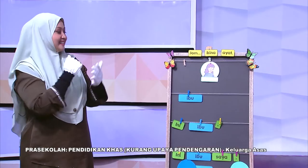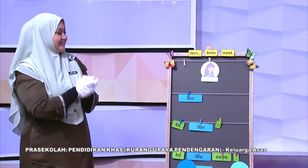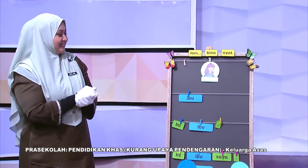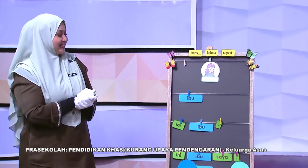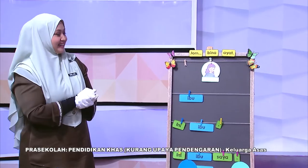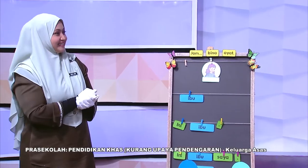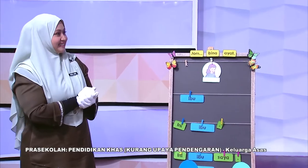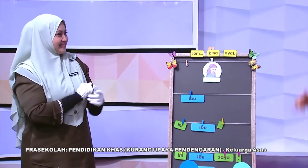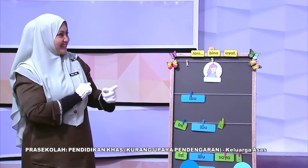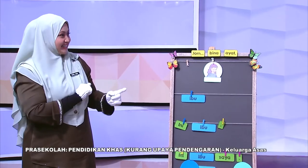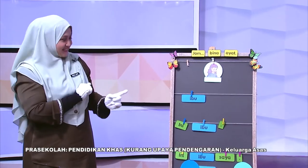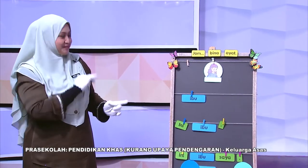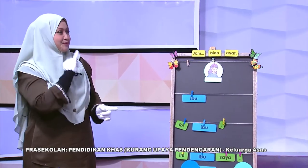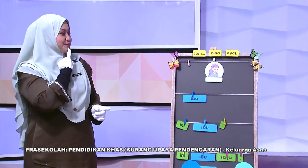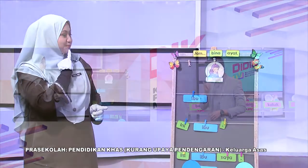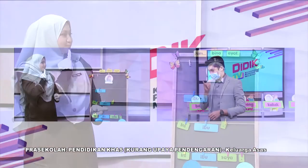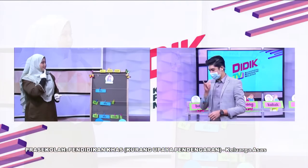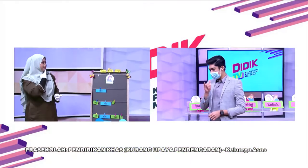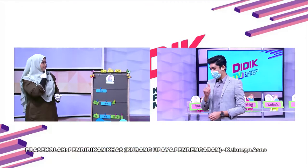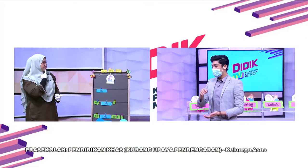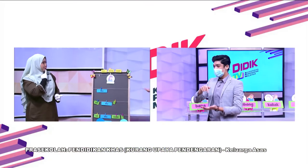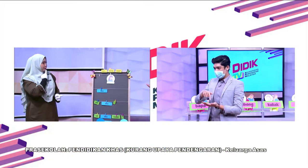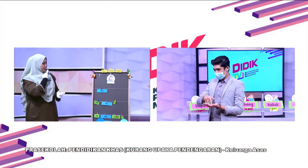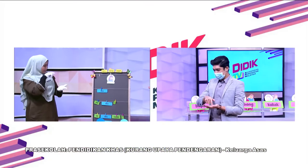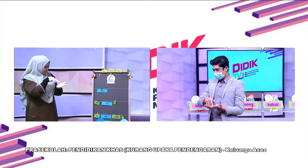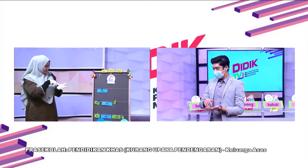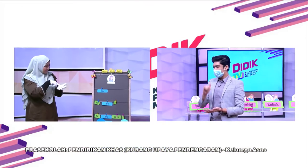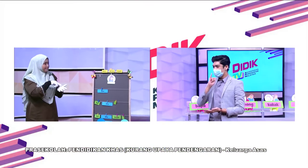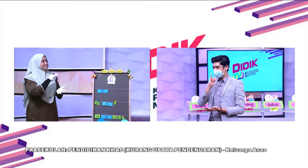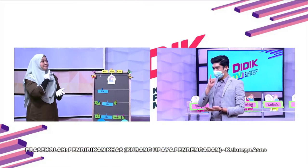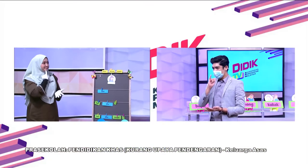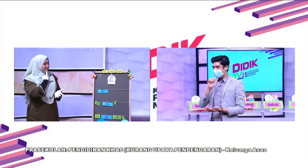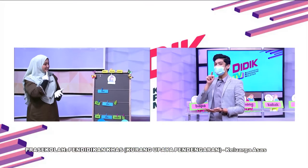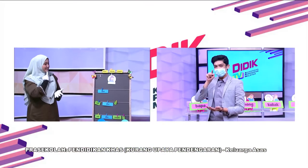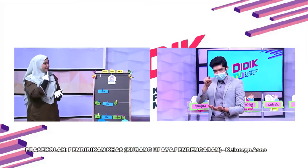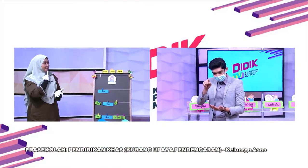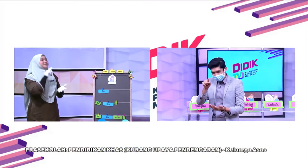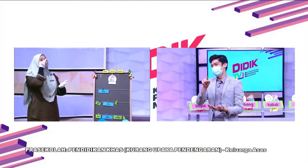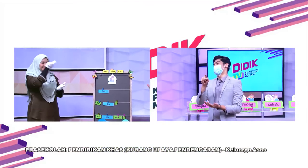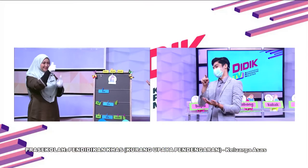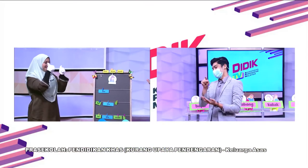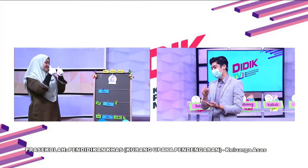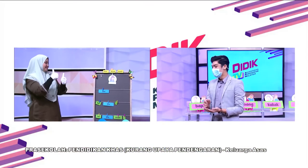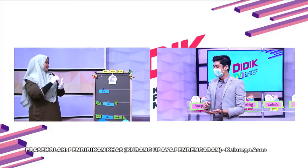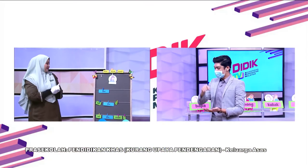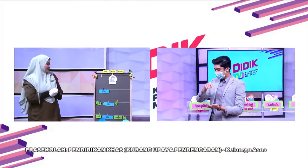oke ibu-ibu oke Ini Ibu titik hahaha betul